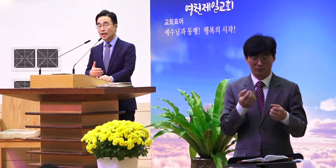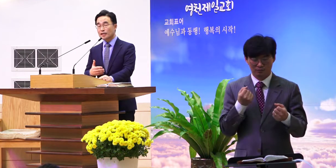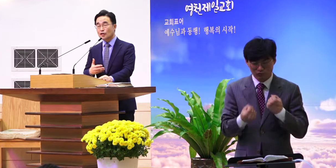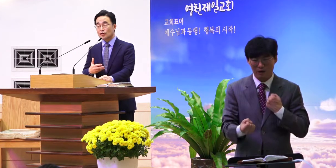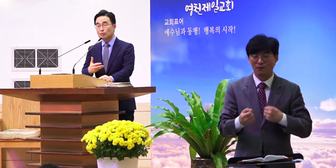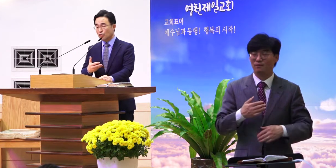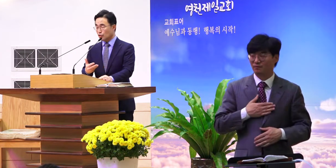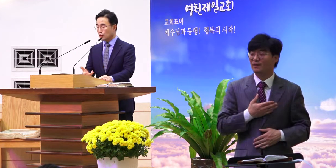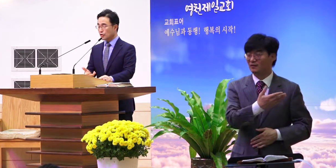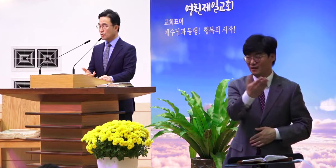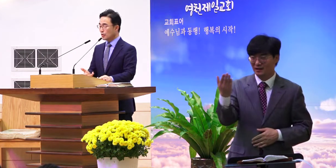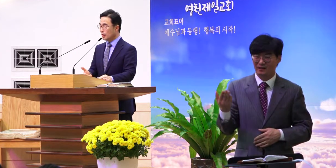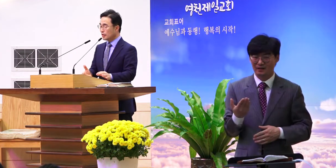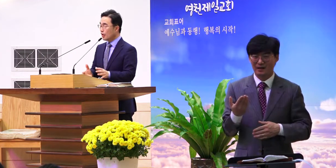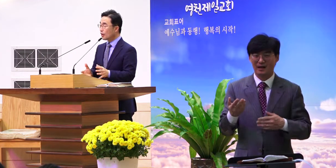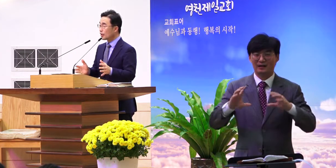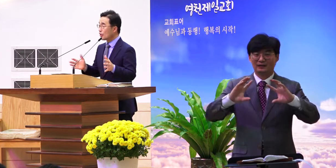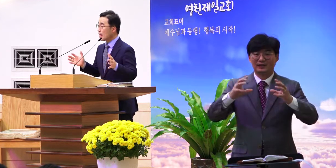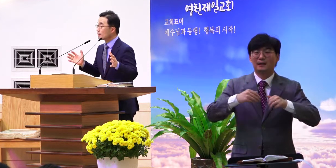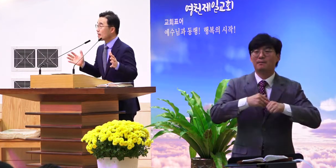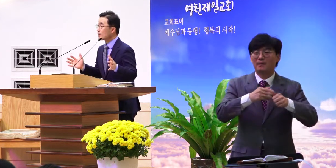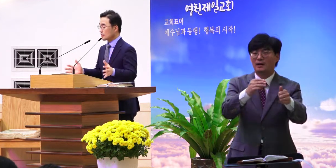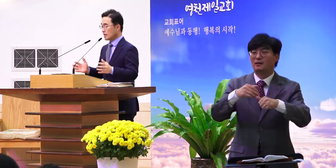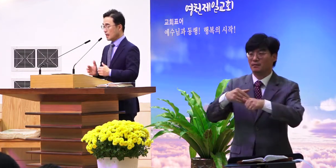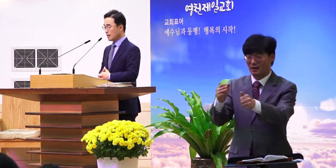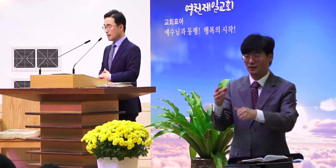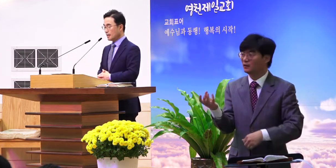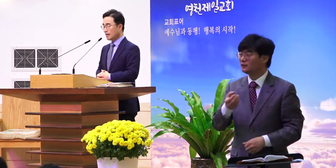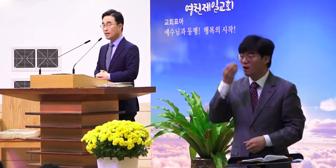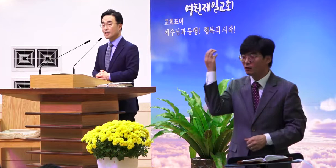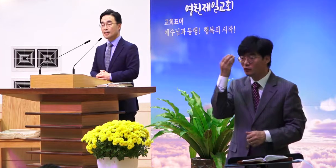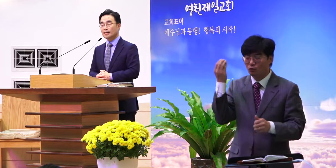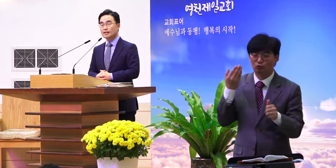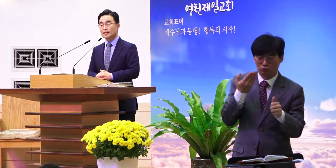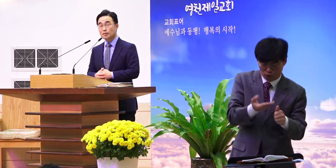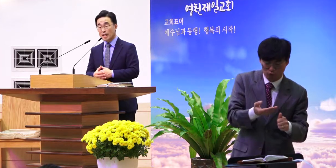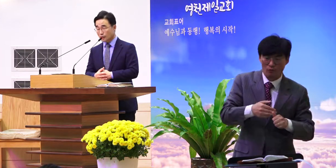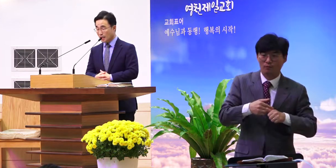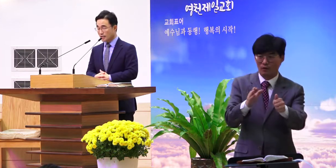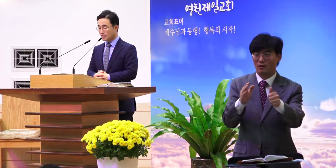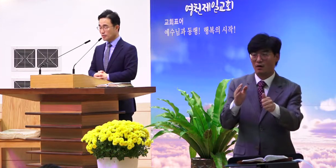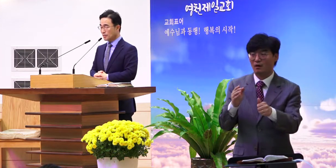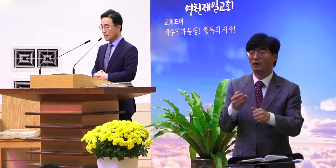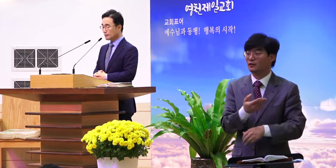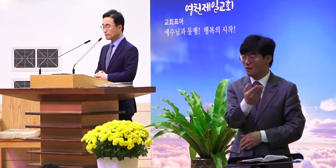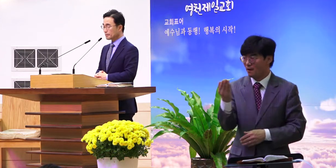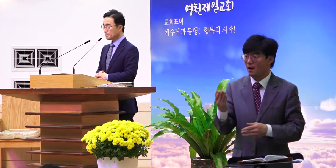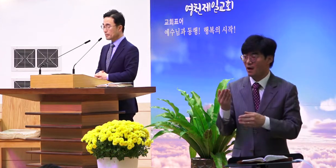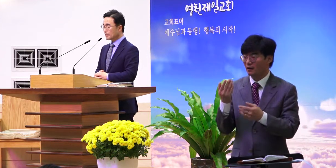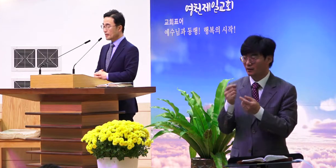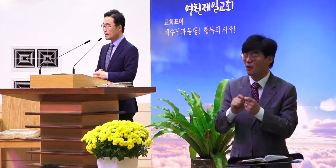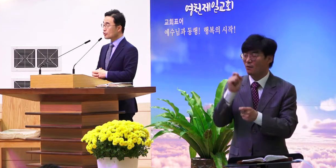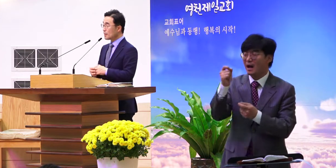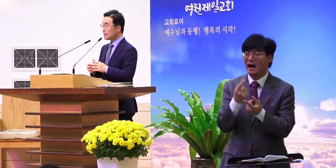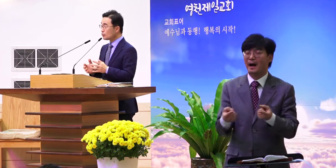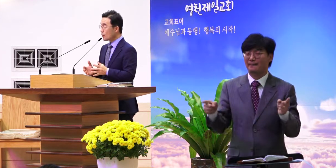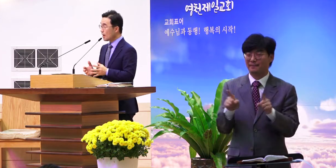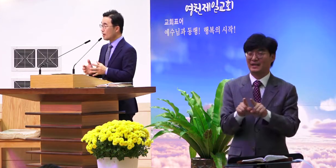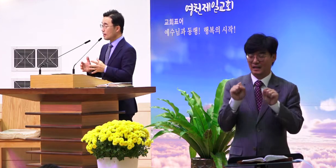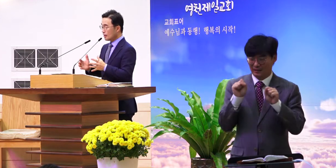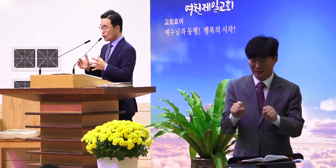내가 너희에게 성령을 부어줄 것이고 영원히 너희와 함께할 것이다. 예수님이 약속하시는 것입니다.